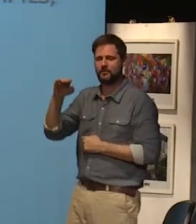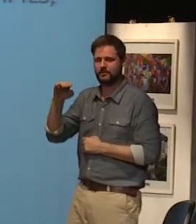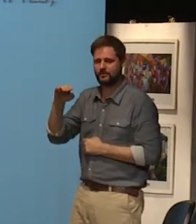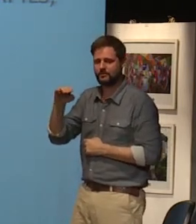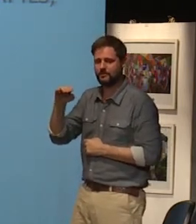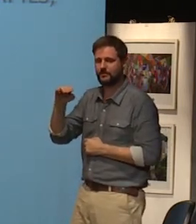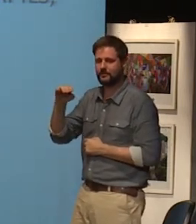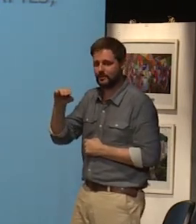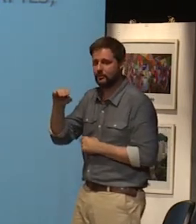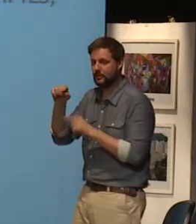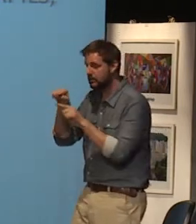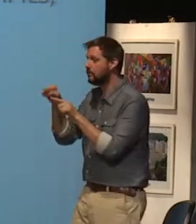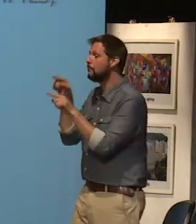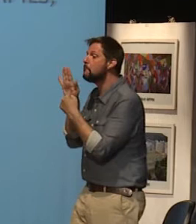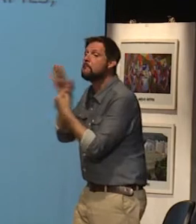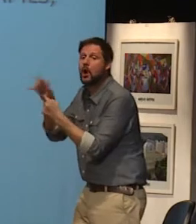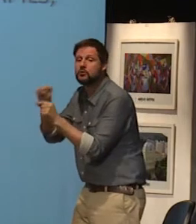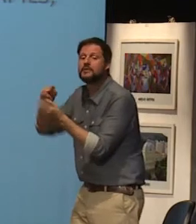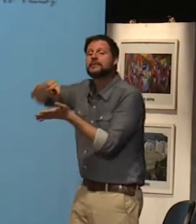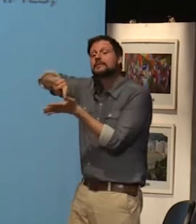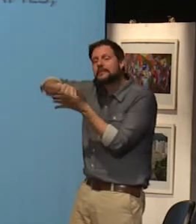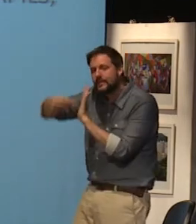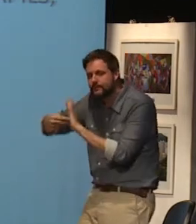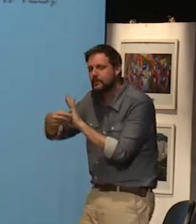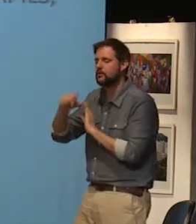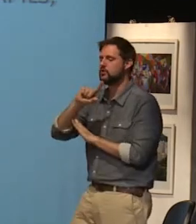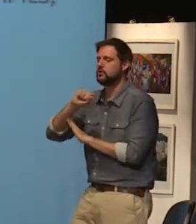Então, preferencialmente, seria a exclusão. Então, mostra. Mas